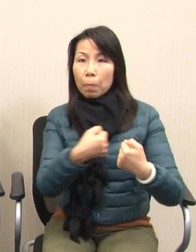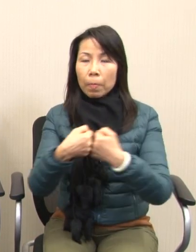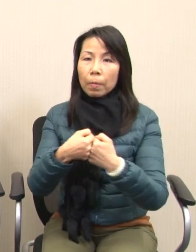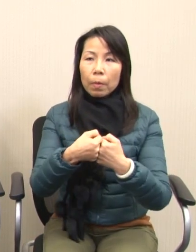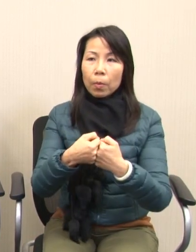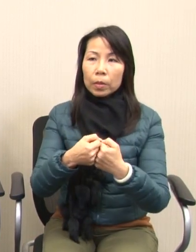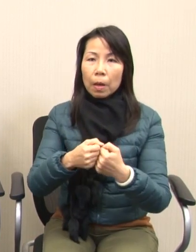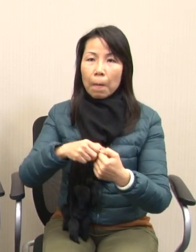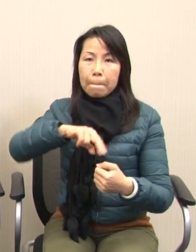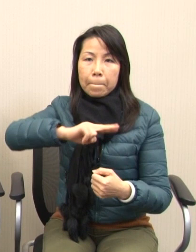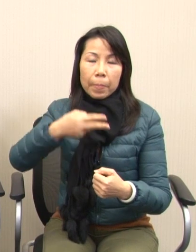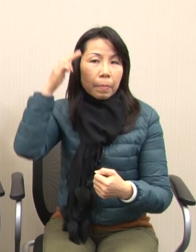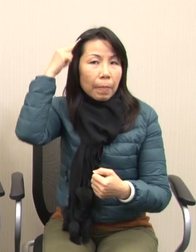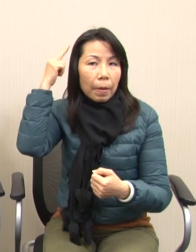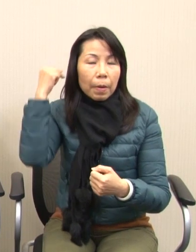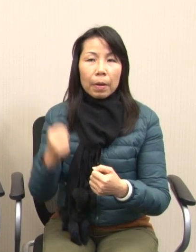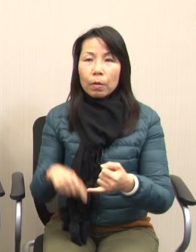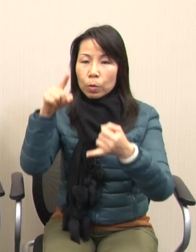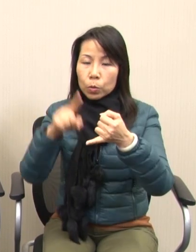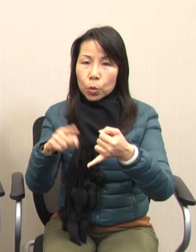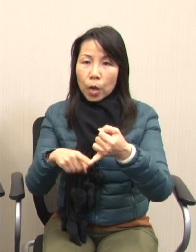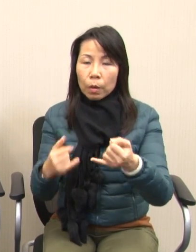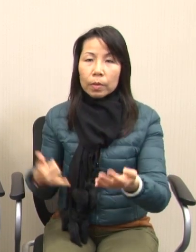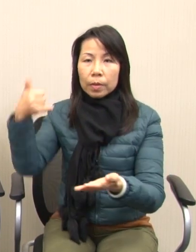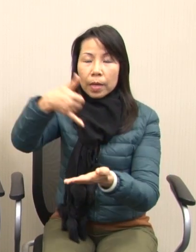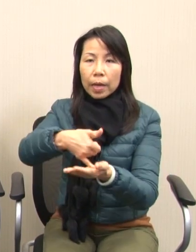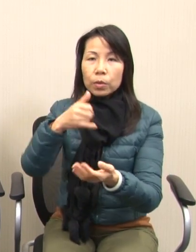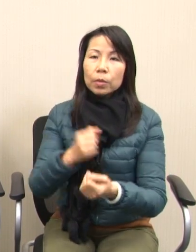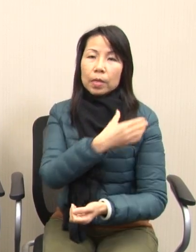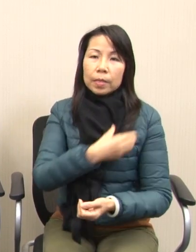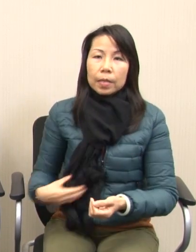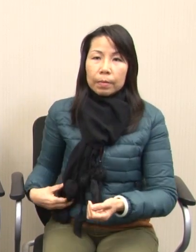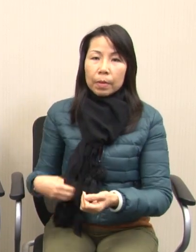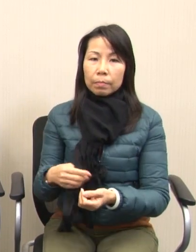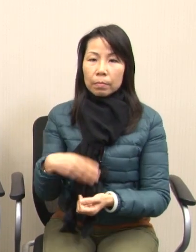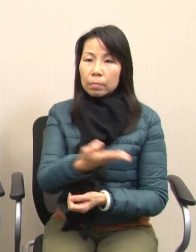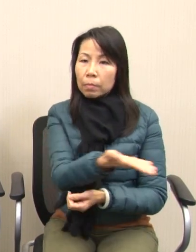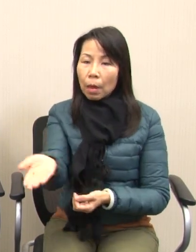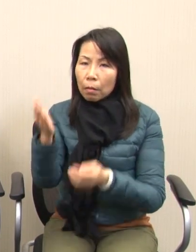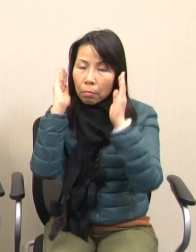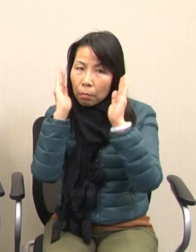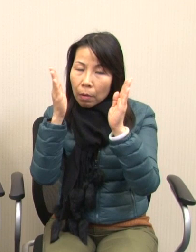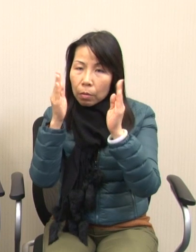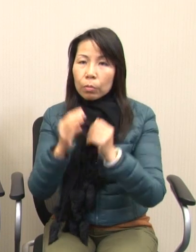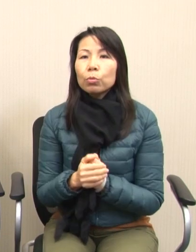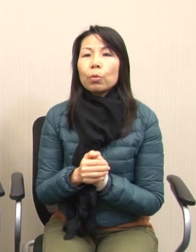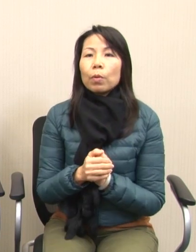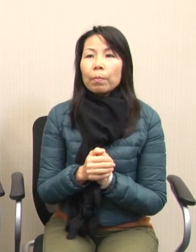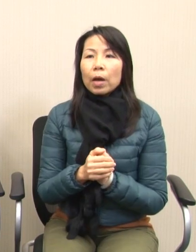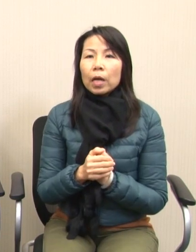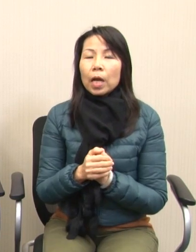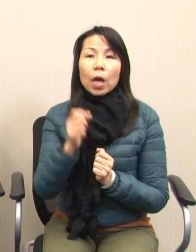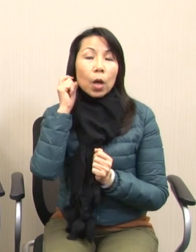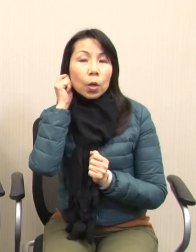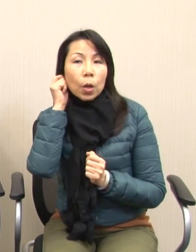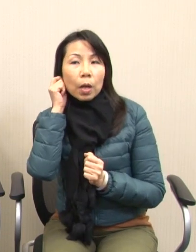抹黑嘅。咁所以有可能咧係留翻最後一刻先出嚟選。咁同時間咧，大家都留意到幾日之前啦，阿胡官同埋阿葉柳開火，